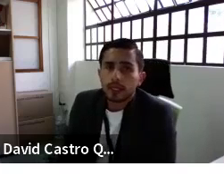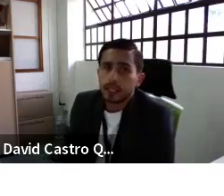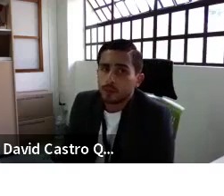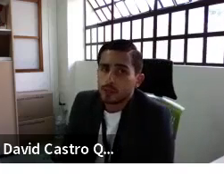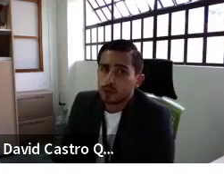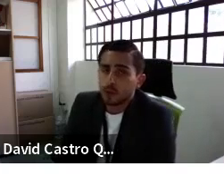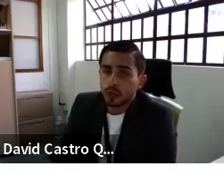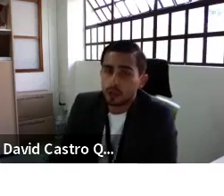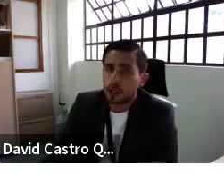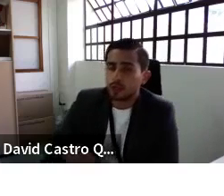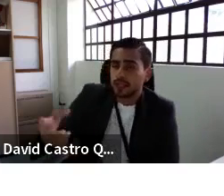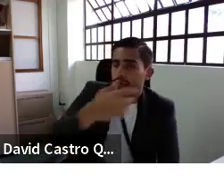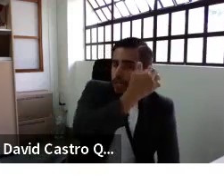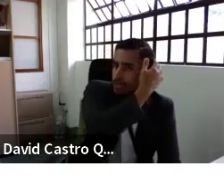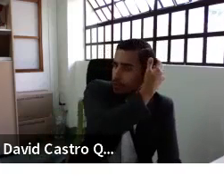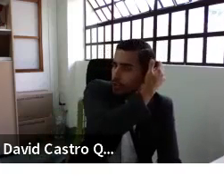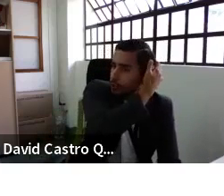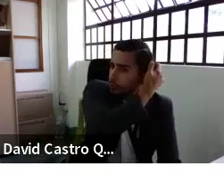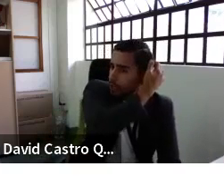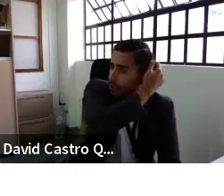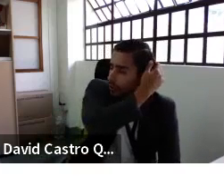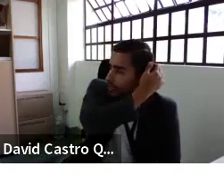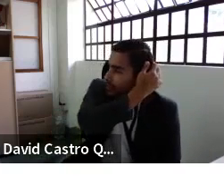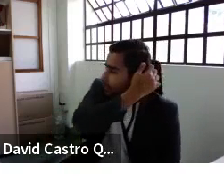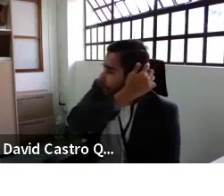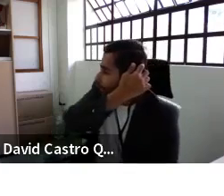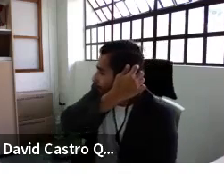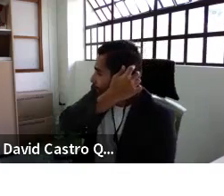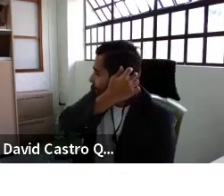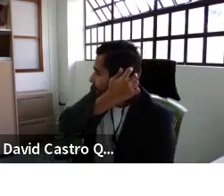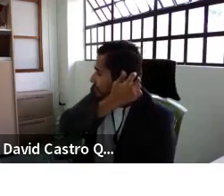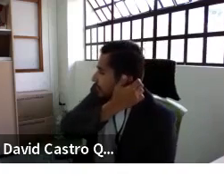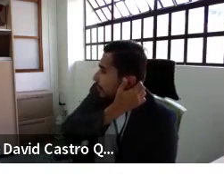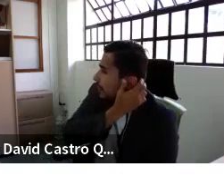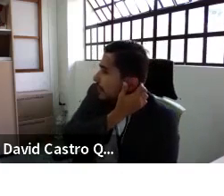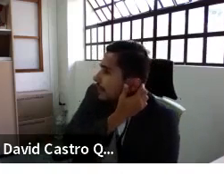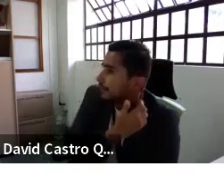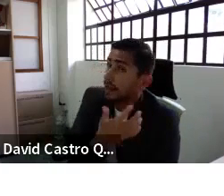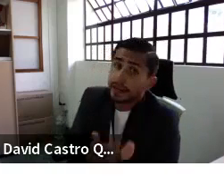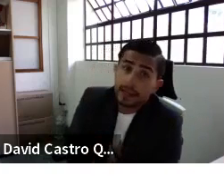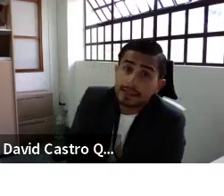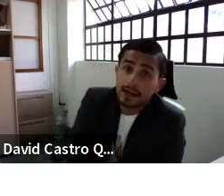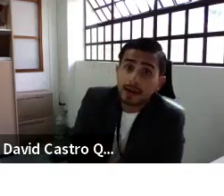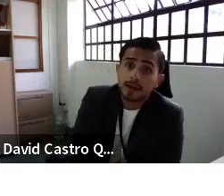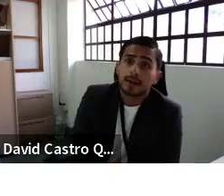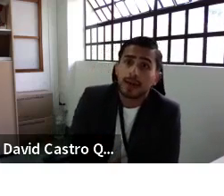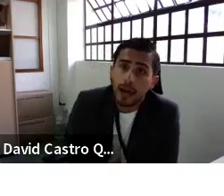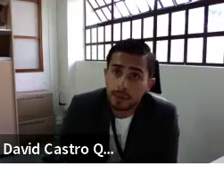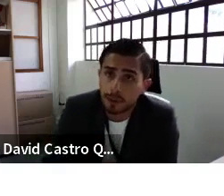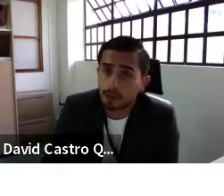y nuestro yo les decía ahorita que se acordaran un poquitito de este tema de magia de este tema de creencia que hay porque